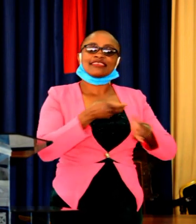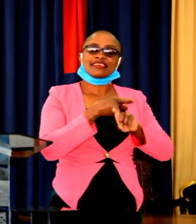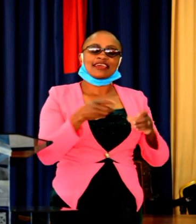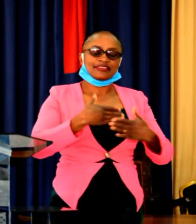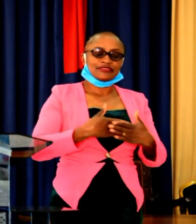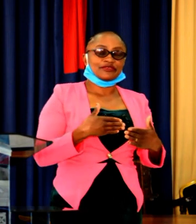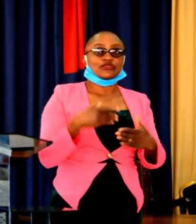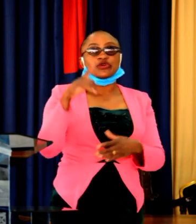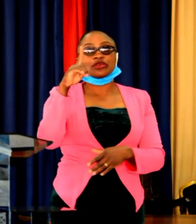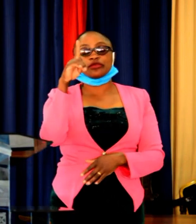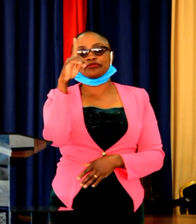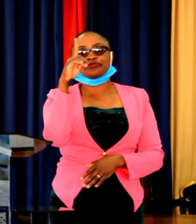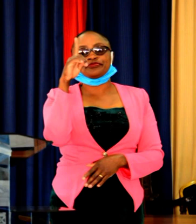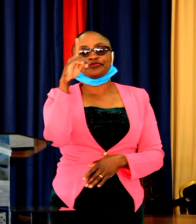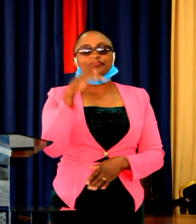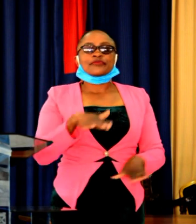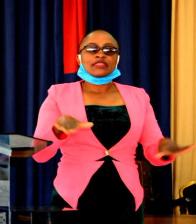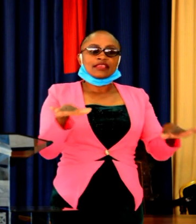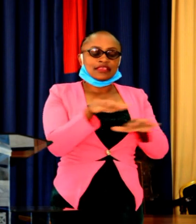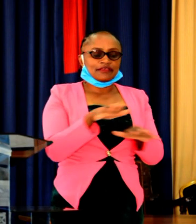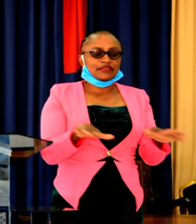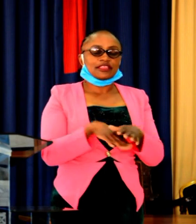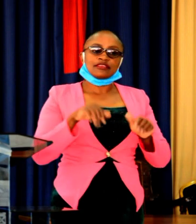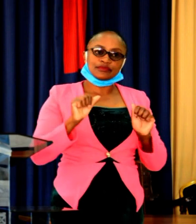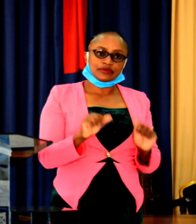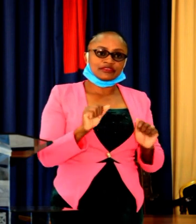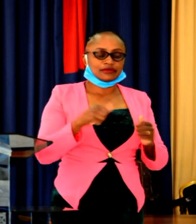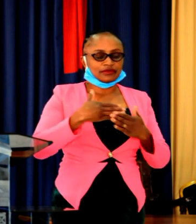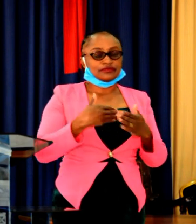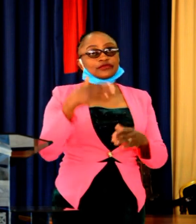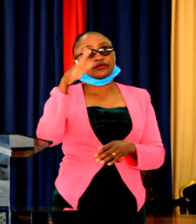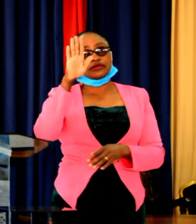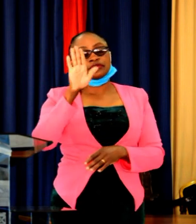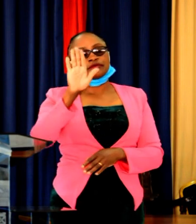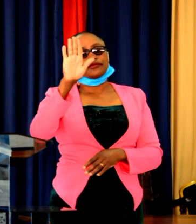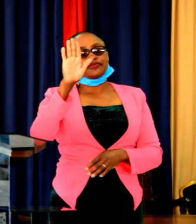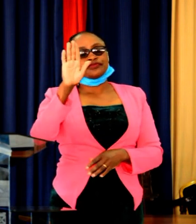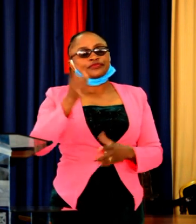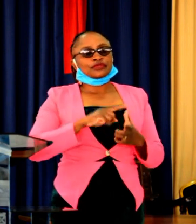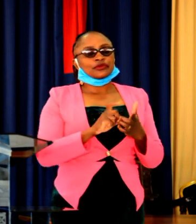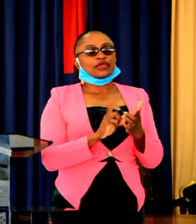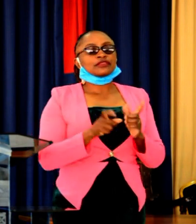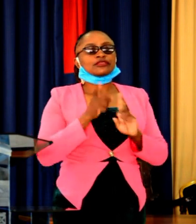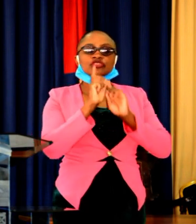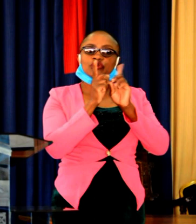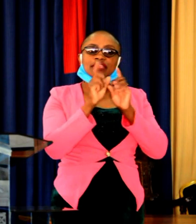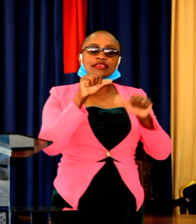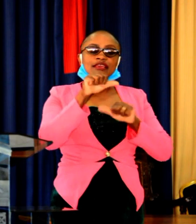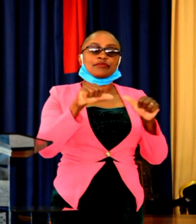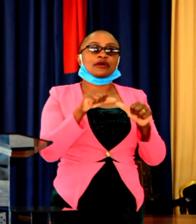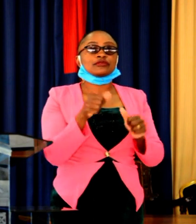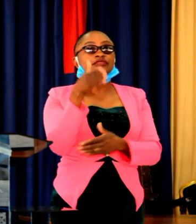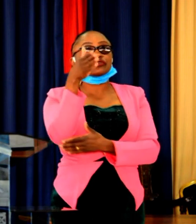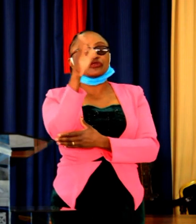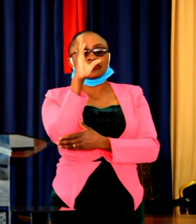him. Hakuna jambo ambalo haliwezekani mbele za Mungu. Na tunapoongea juu ya Mungu hatuongei juu ya mwanadamu. So there is